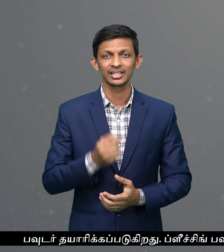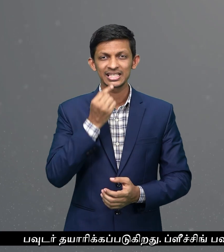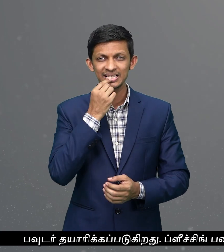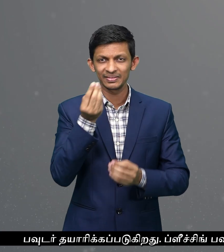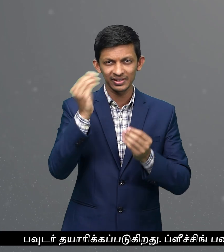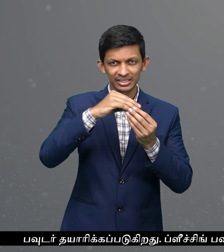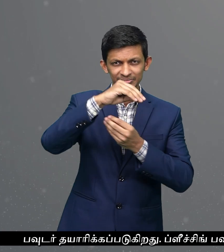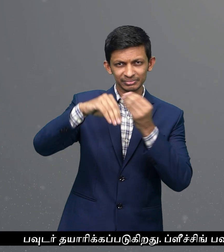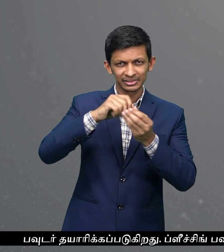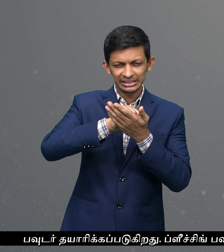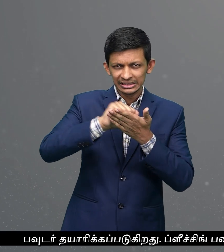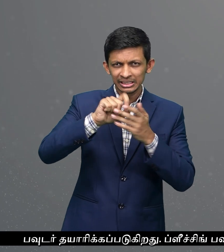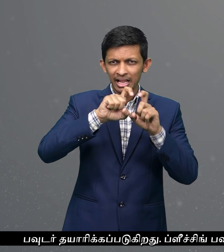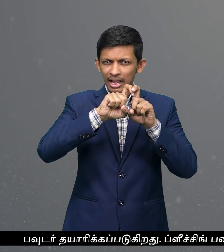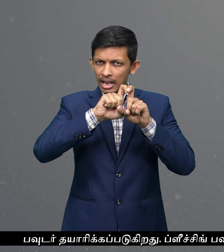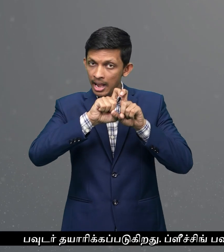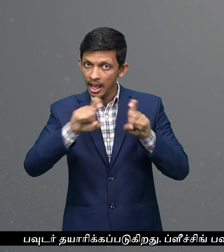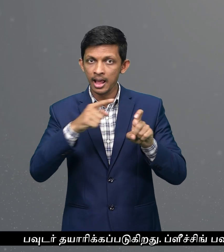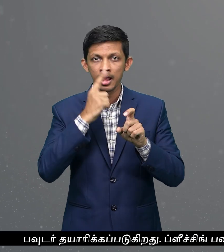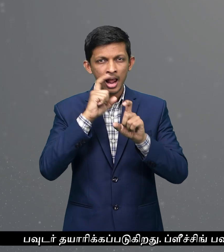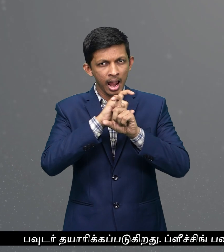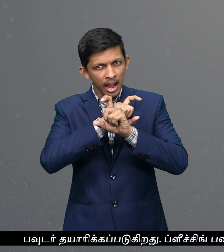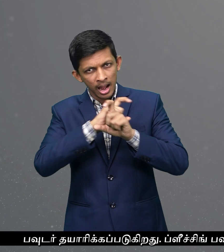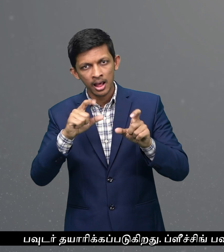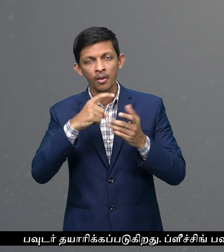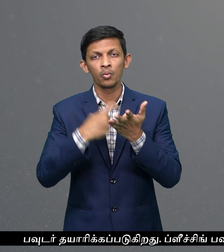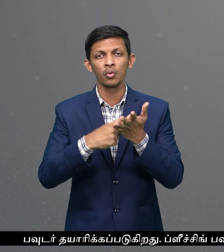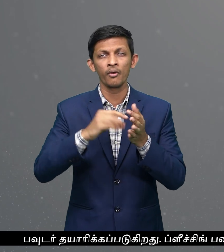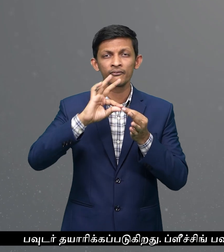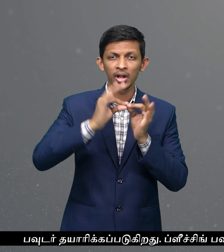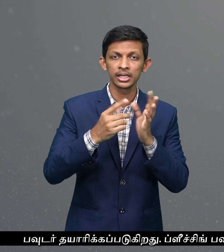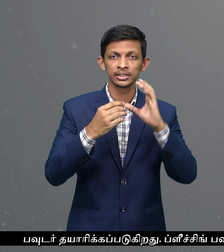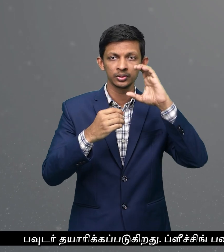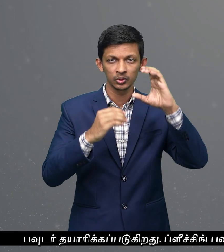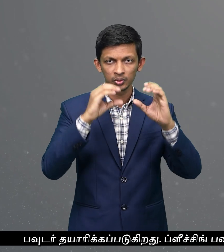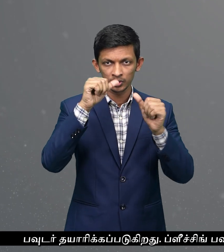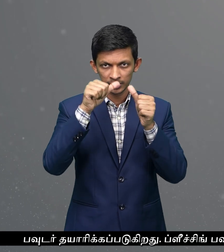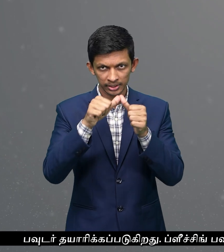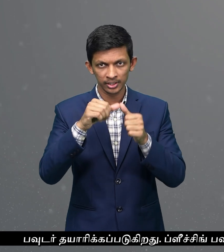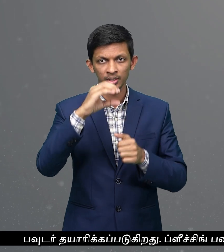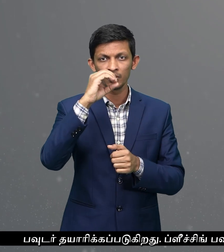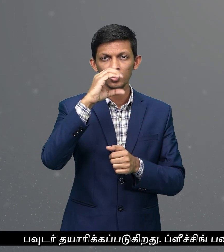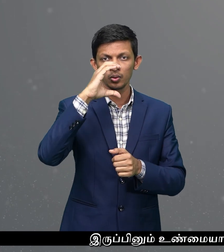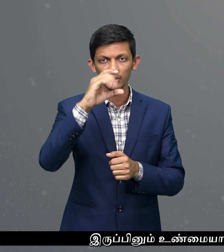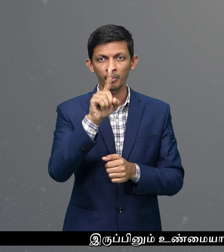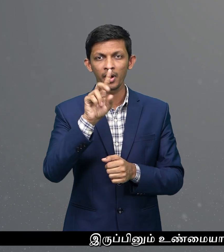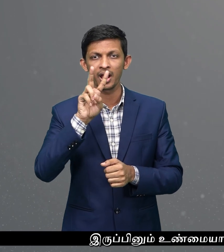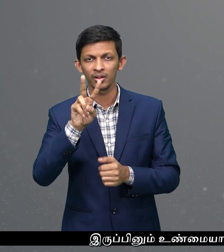CaOCl2 சூத்திரத்தால் குறிக்கப்படுகிறது. இருப்பினும்